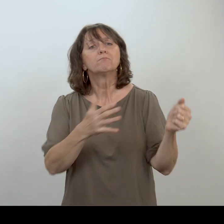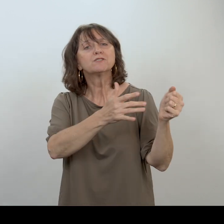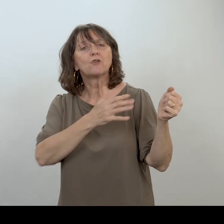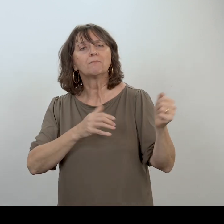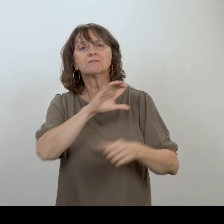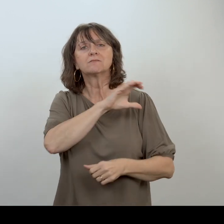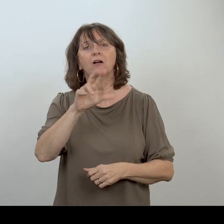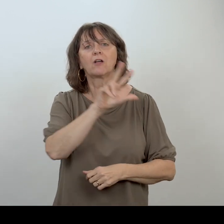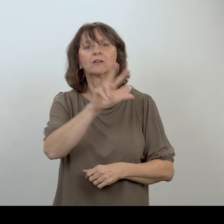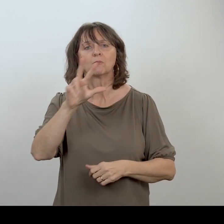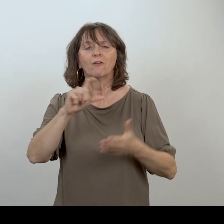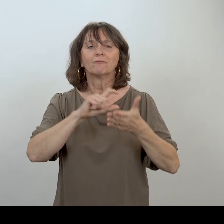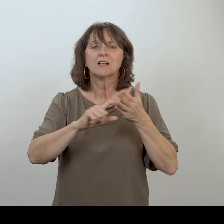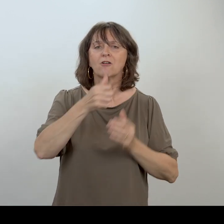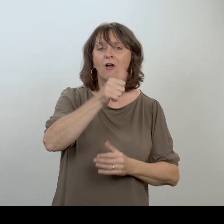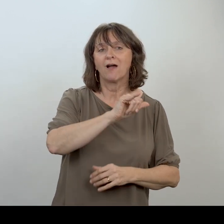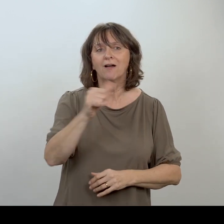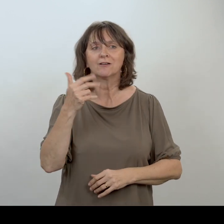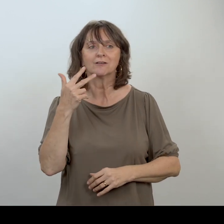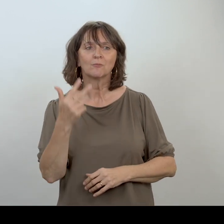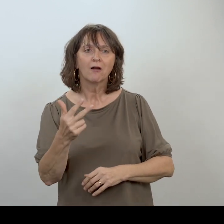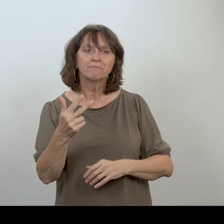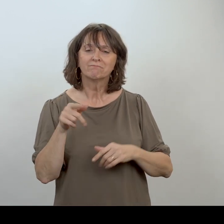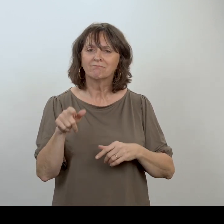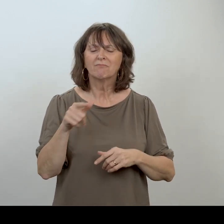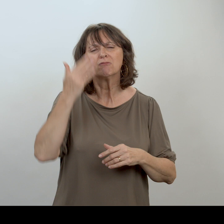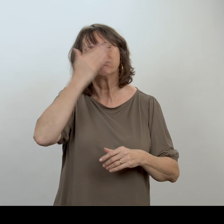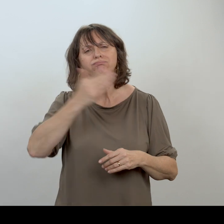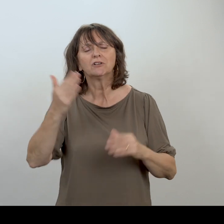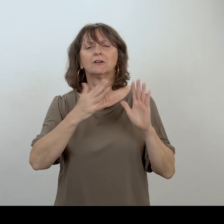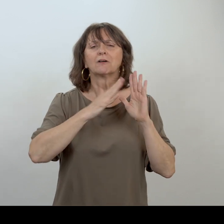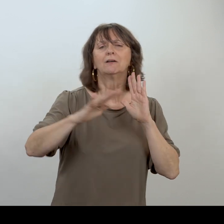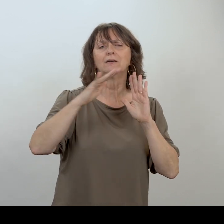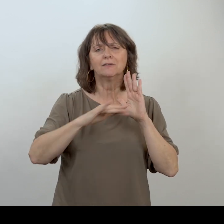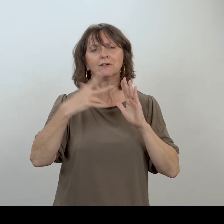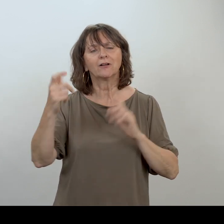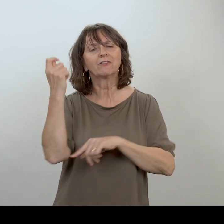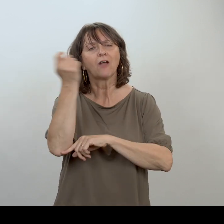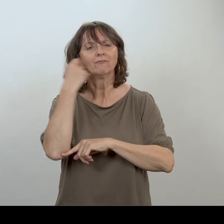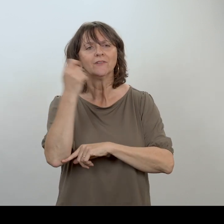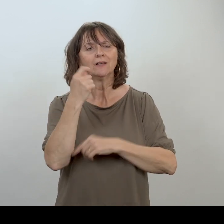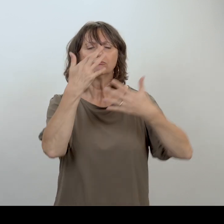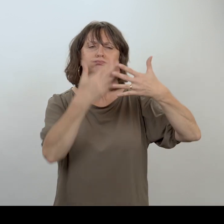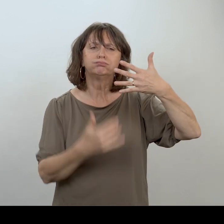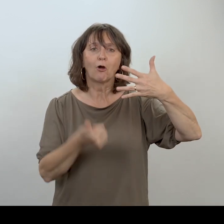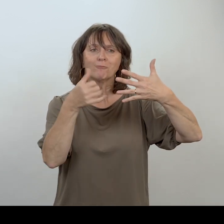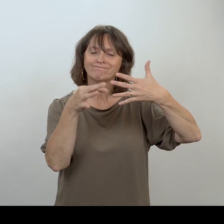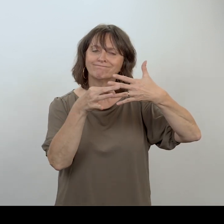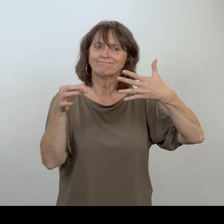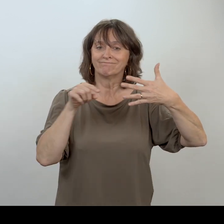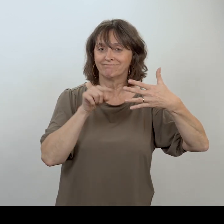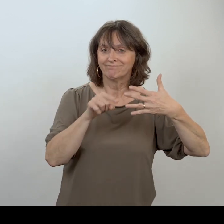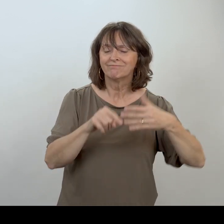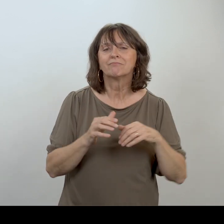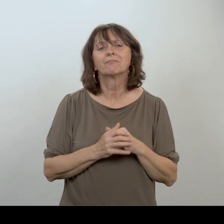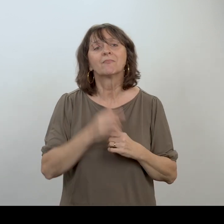psaume 133, versets 1 à 3. C'est l'un des cantiques des degrés de David. « Oh,